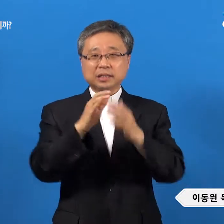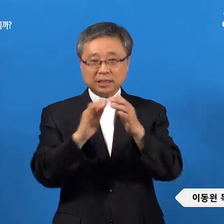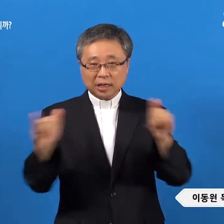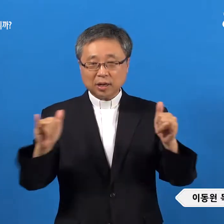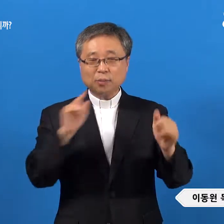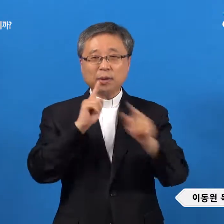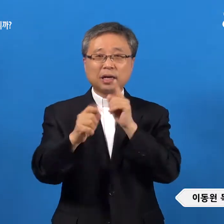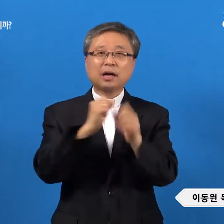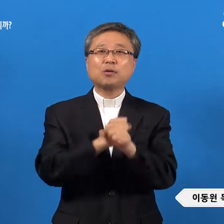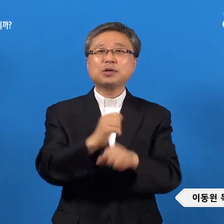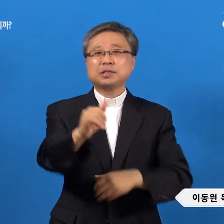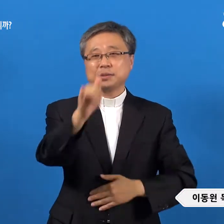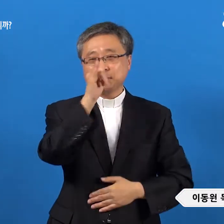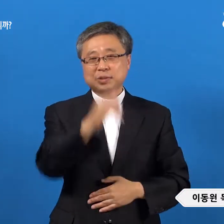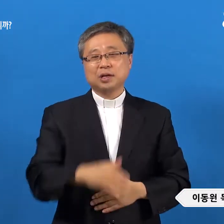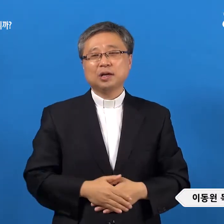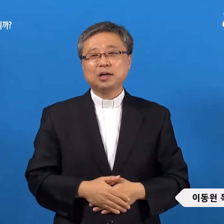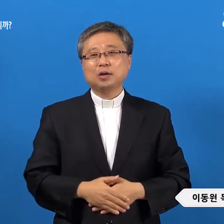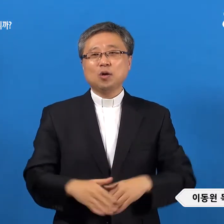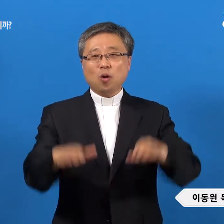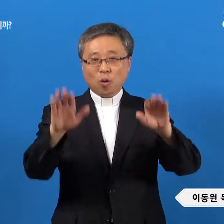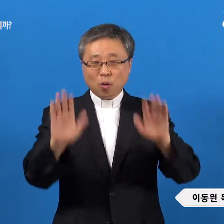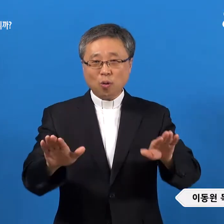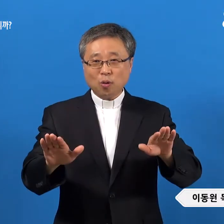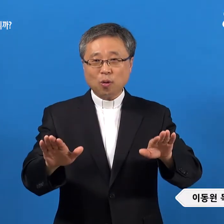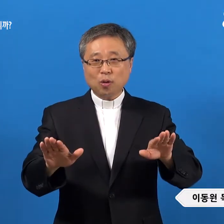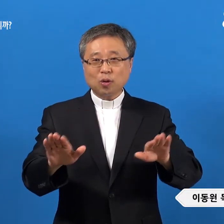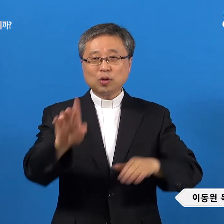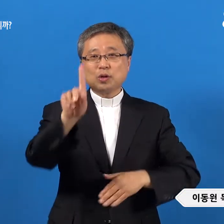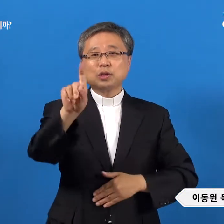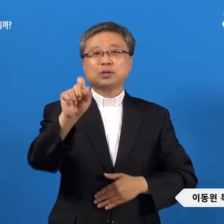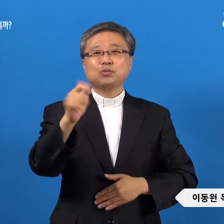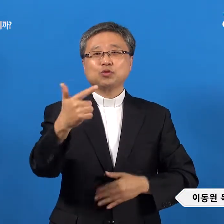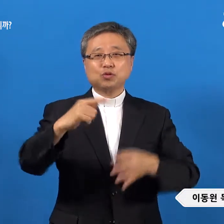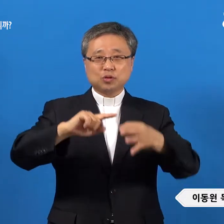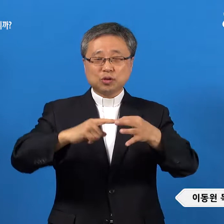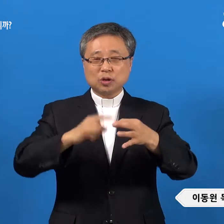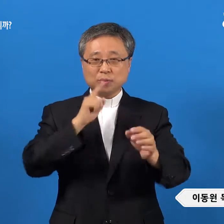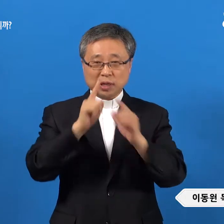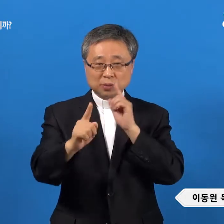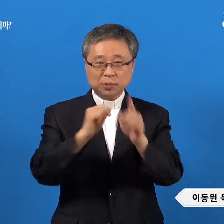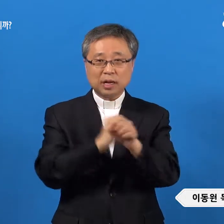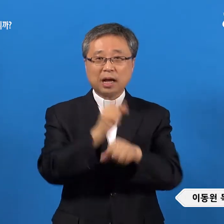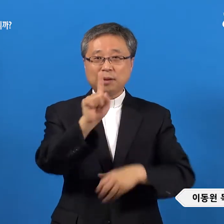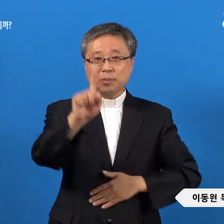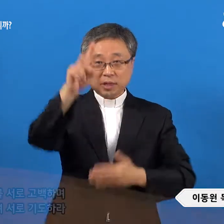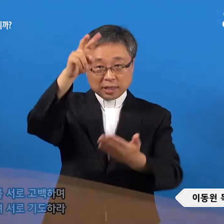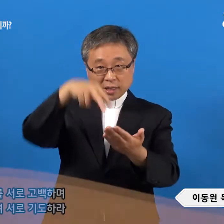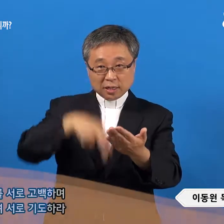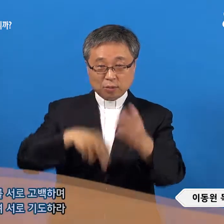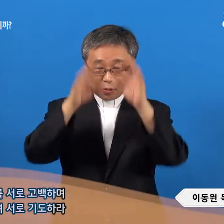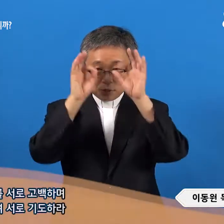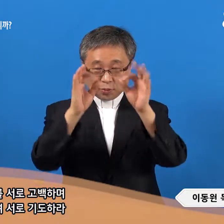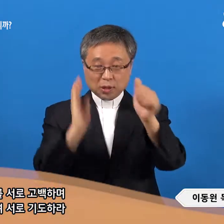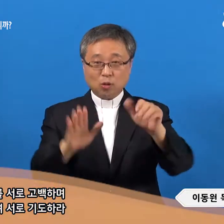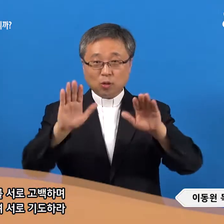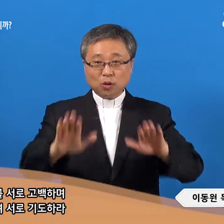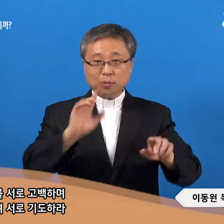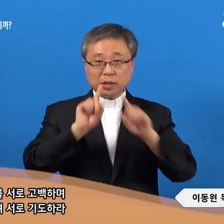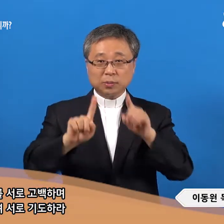의인이라고 말하고 있는 것입니다. 자, 오늘 16절 말씀을 한번 같이 읽도록 하겠습니다. 16절 본문에 함께